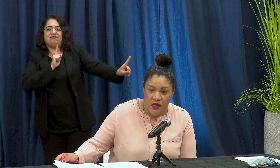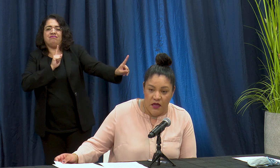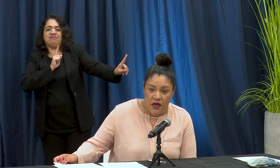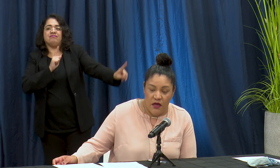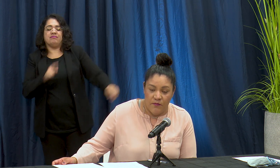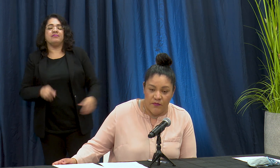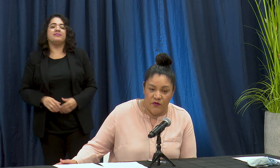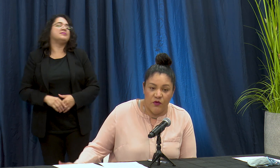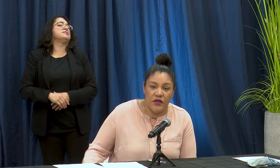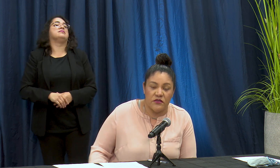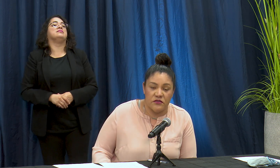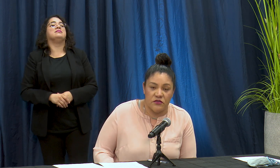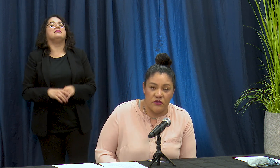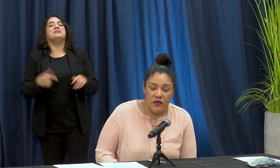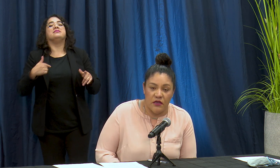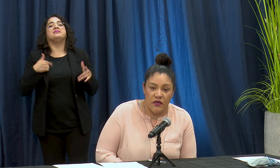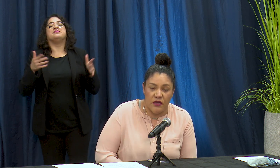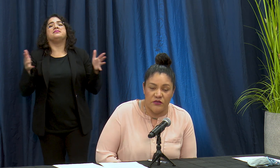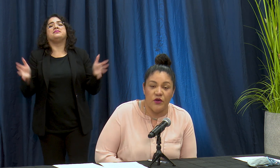las